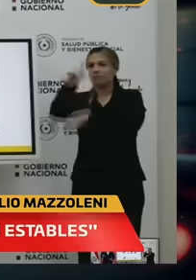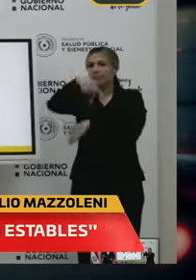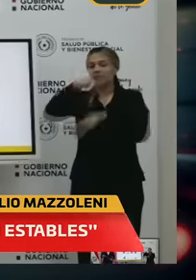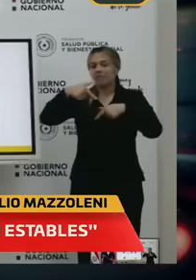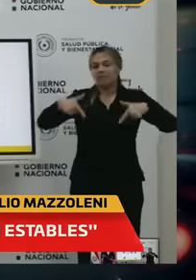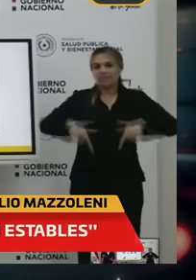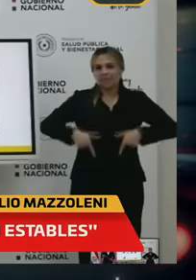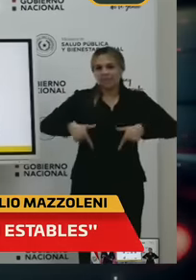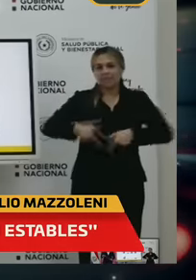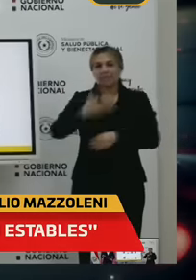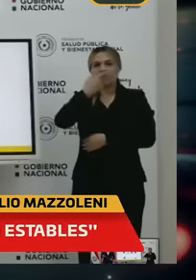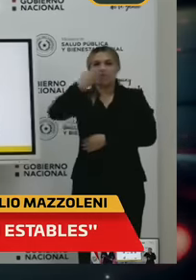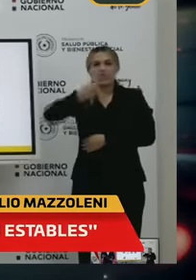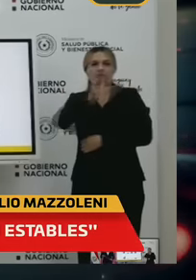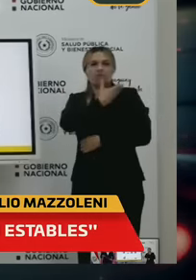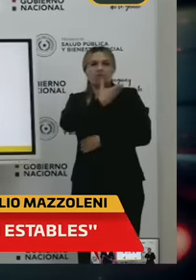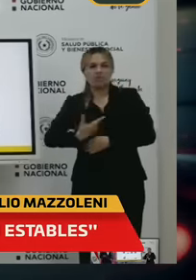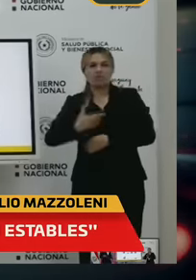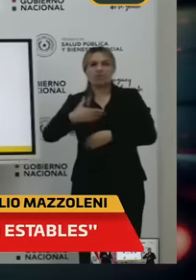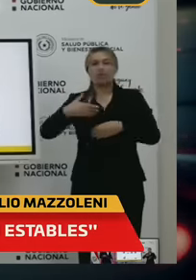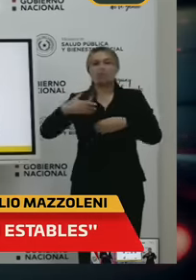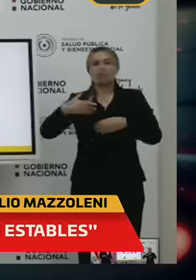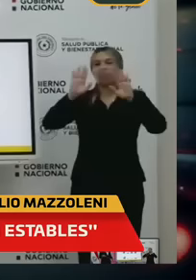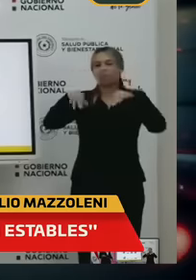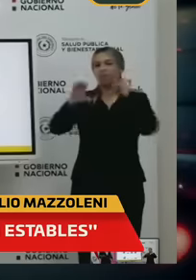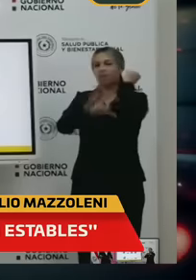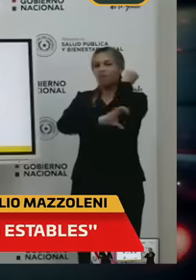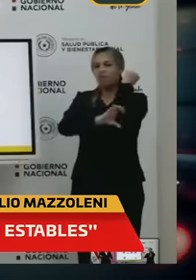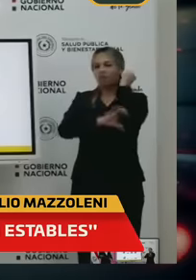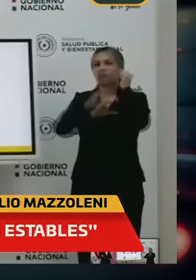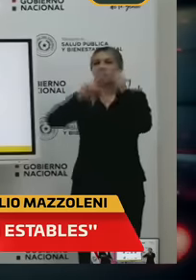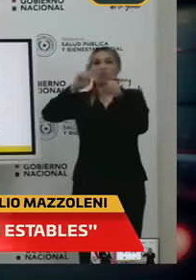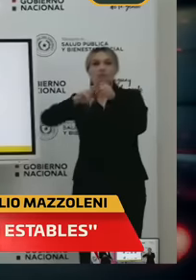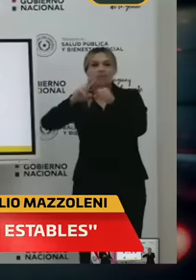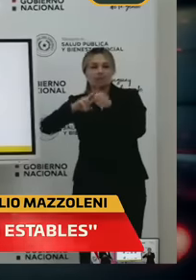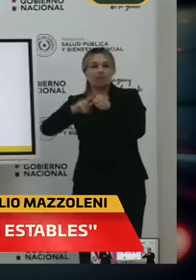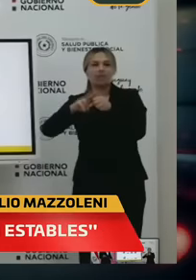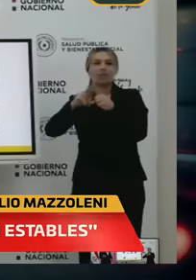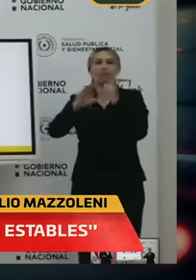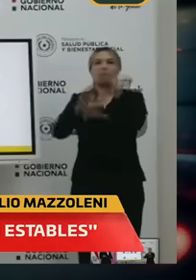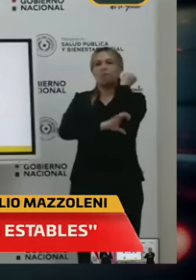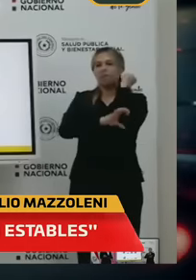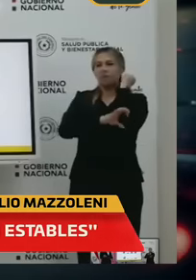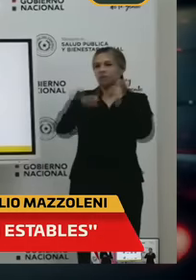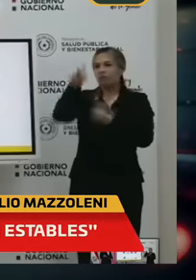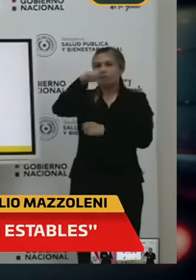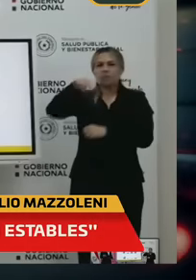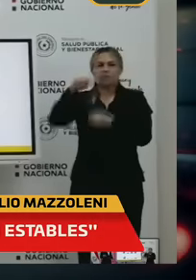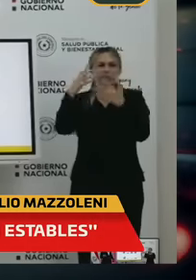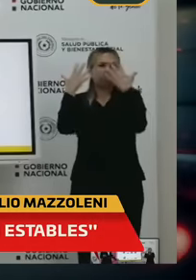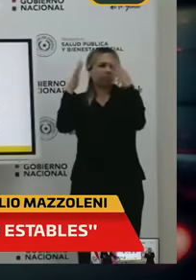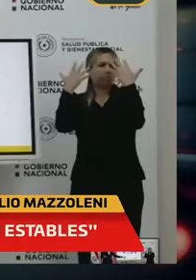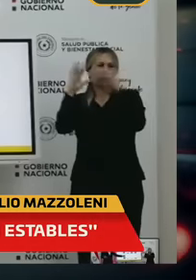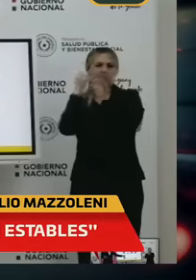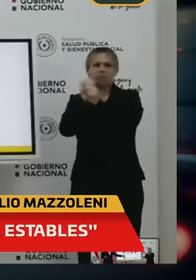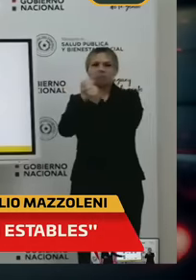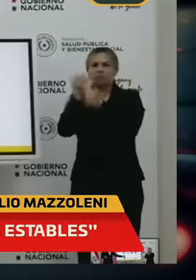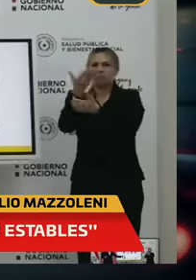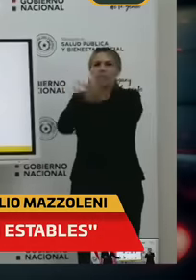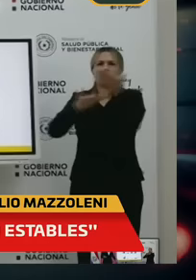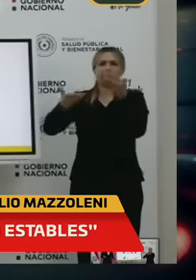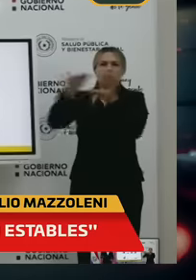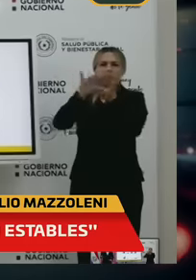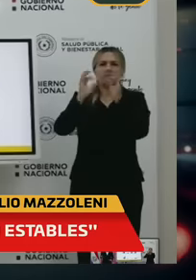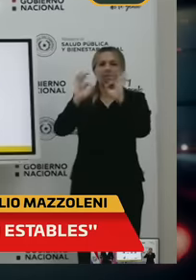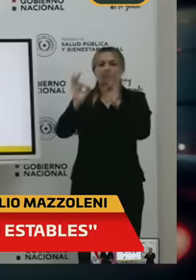del gobierno departamental, del gobierno municipal, particularmente de Coronel Oviedo, de la ciudad de Caguazú. En la zona de Guairá